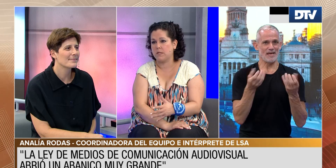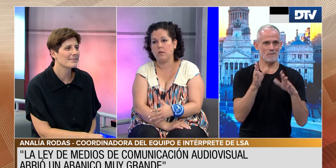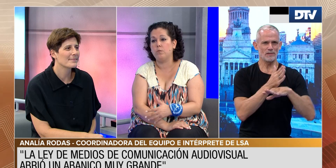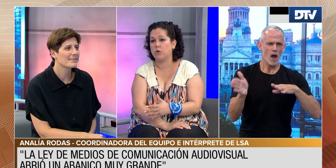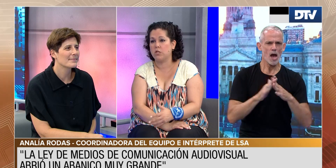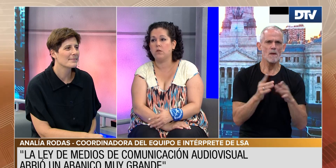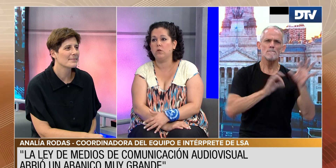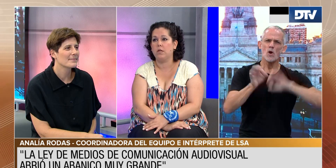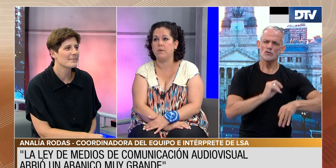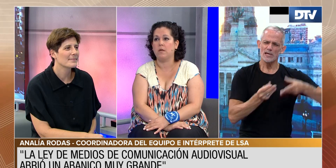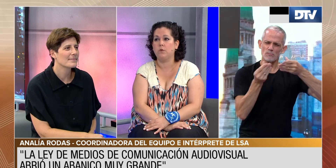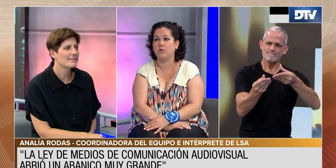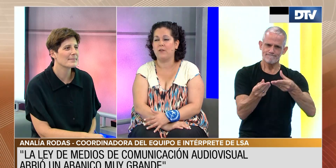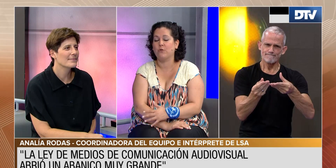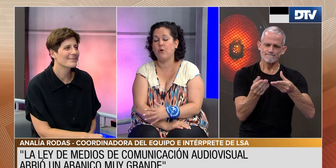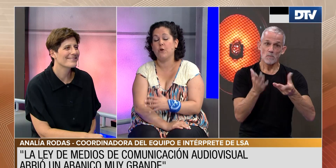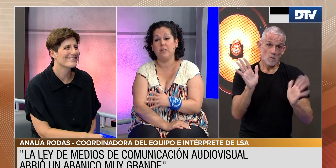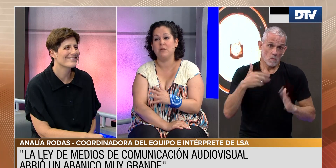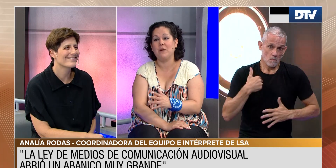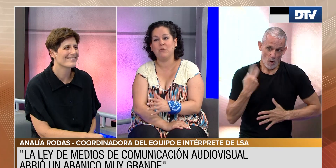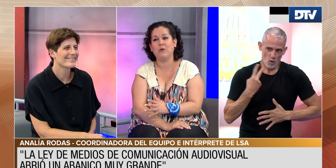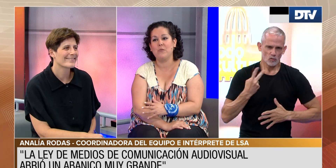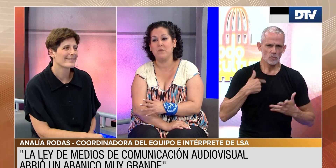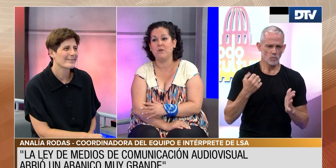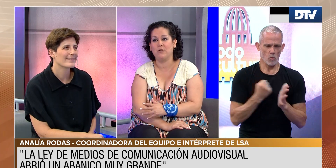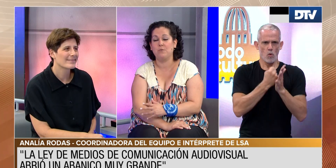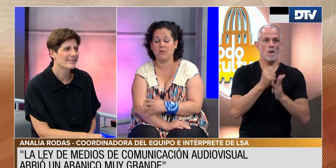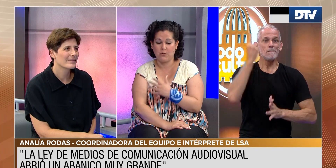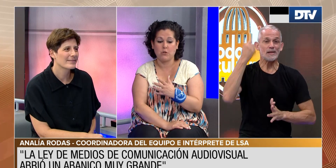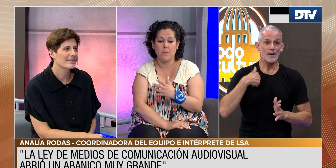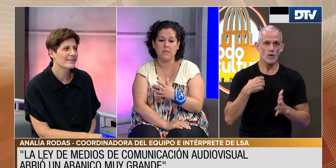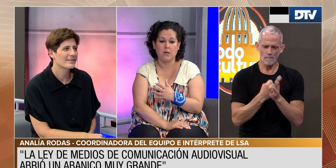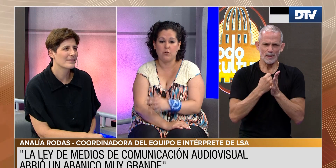Empezamos a presentar un proyecto y empezamos, a nosotros lo primero que nos